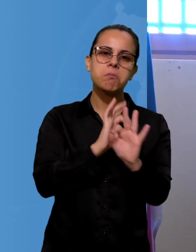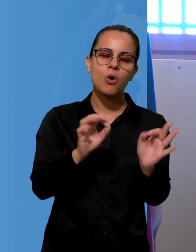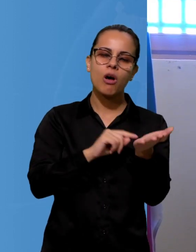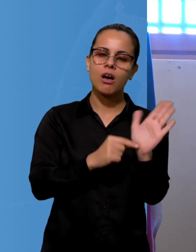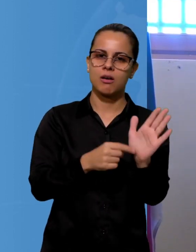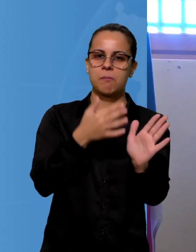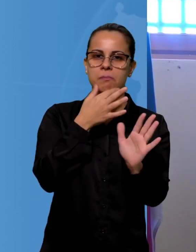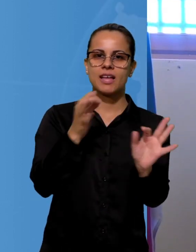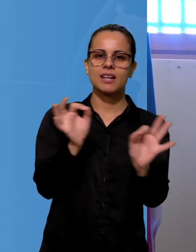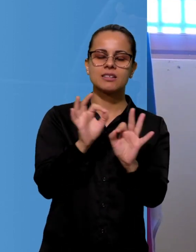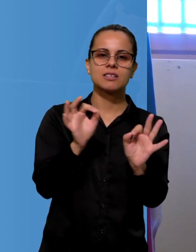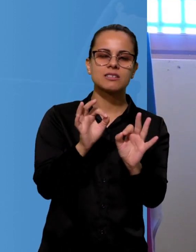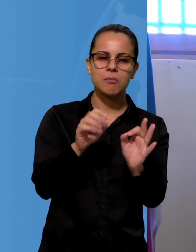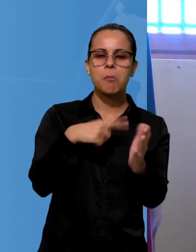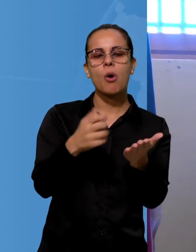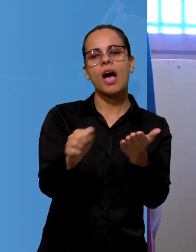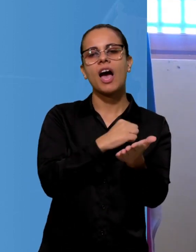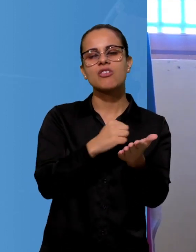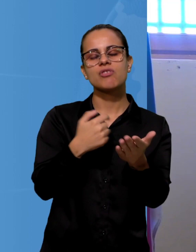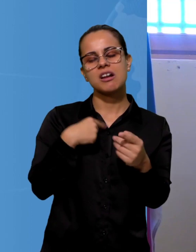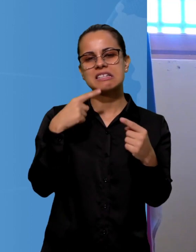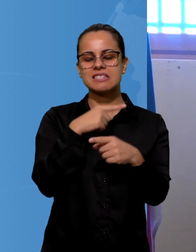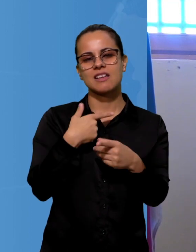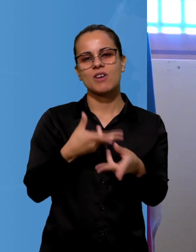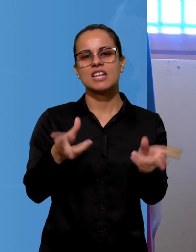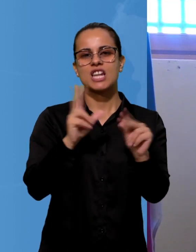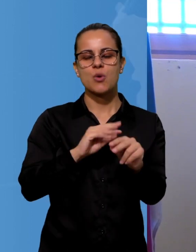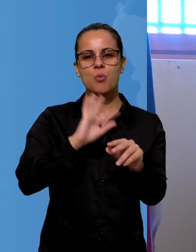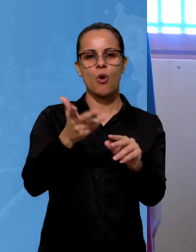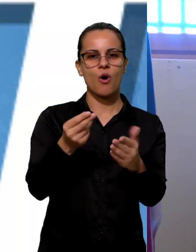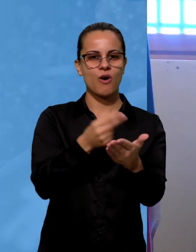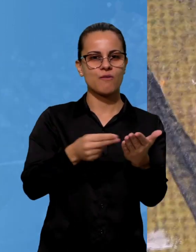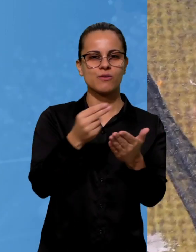zia che bello! Poi lo canceleva, zia ve ne fa una e ve prepara un altro.